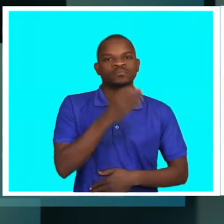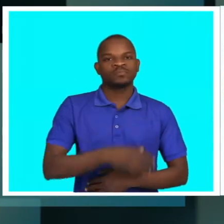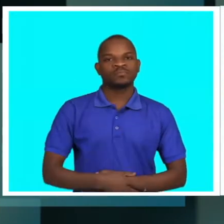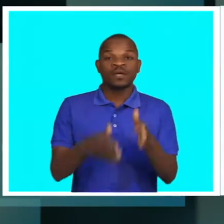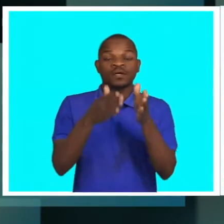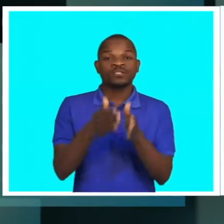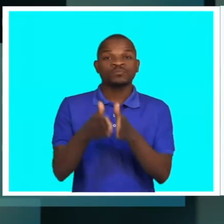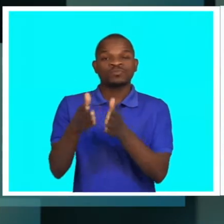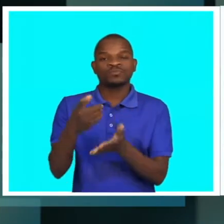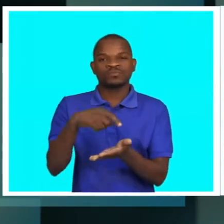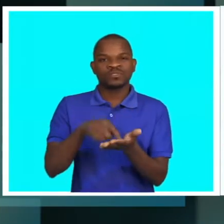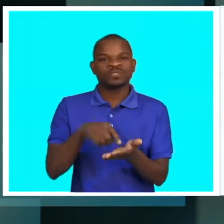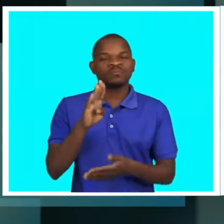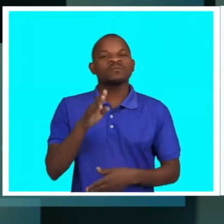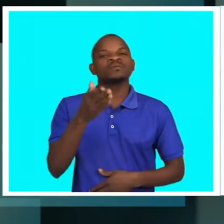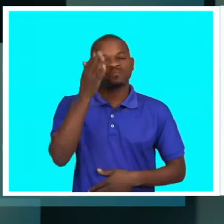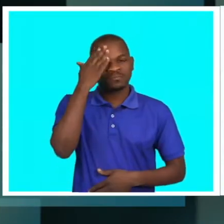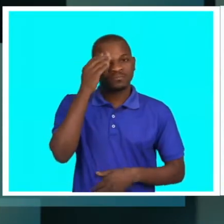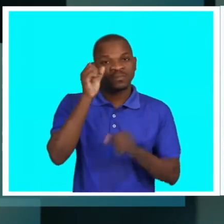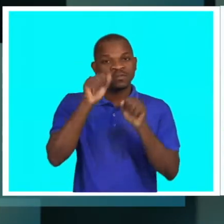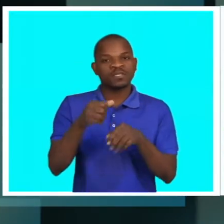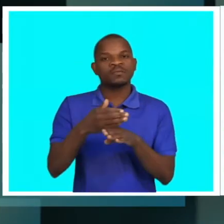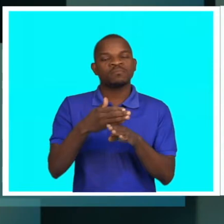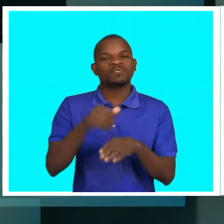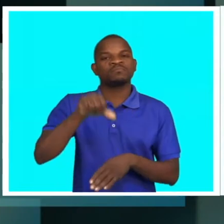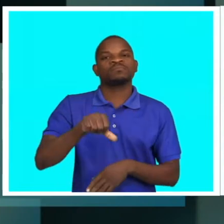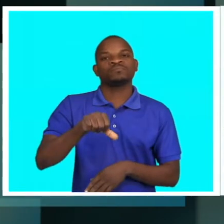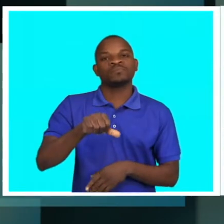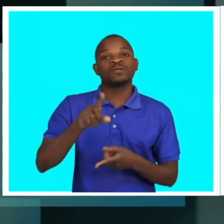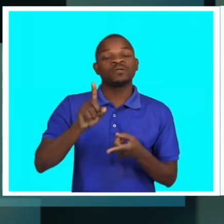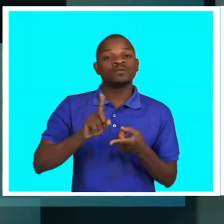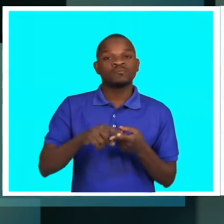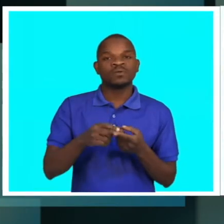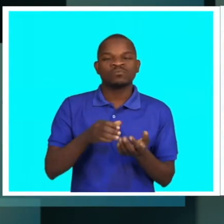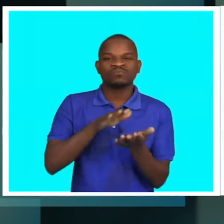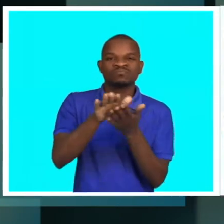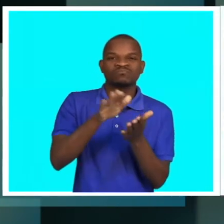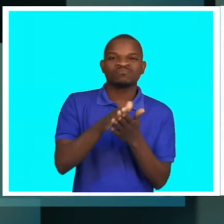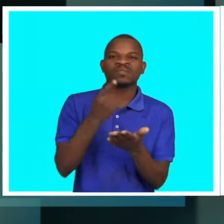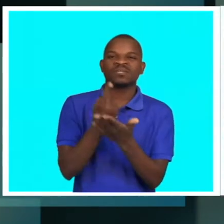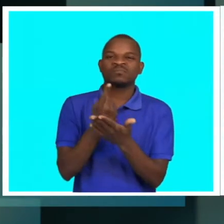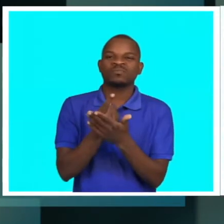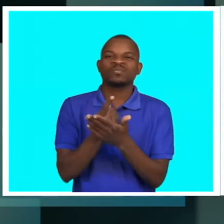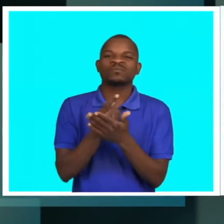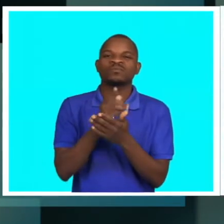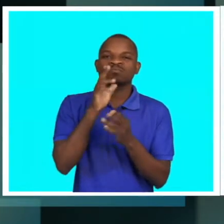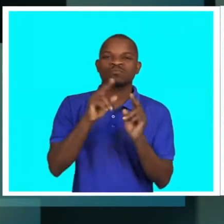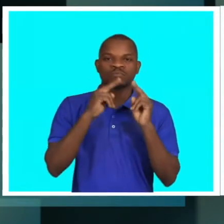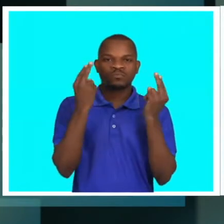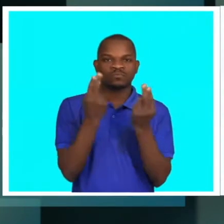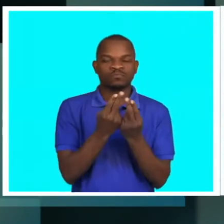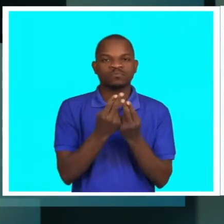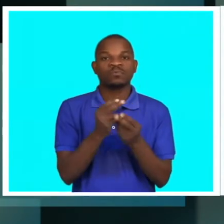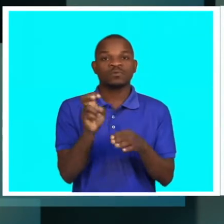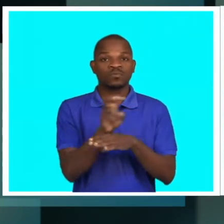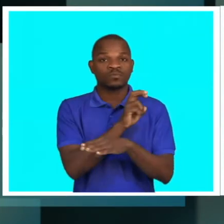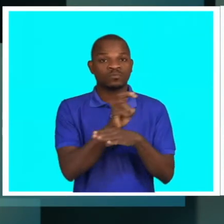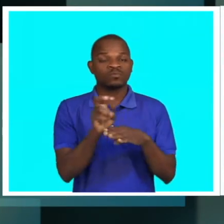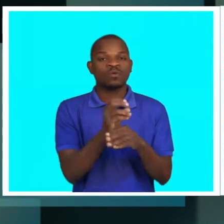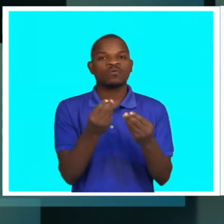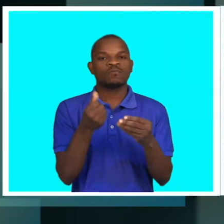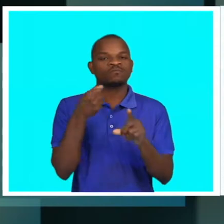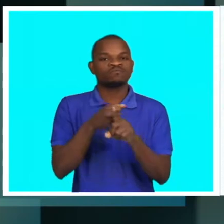comerem. Os munícipes reconhecem que este peixe é impróprio para o consumo e apelam à intervenção do Conselho Municipal